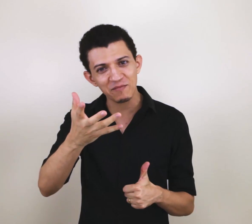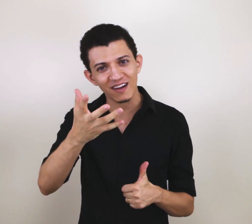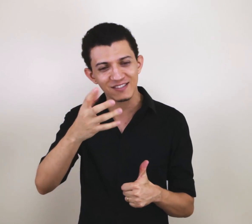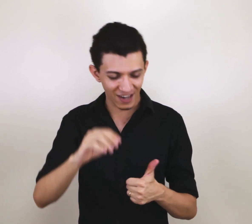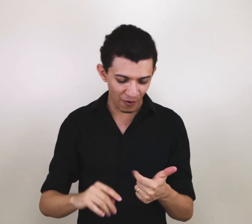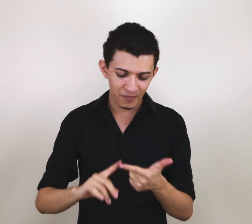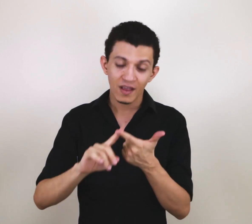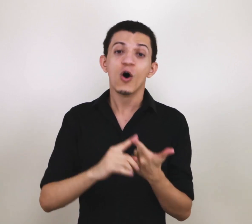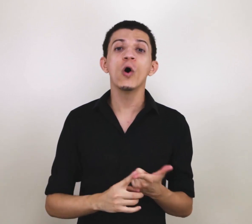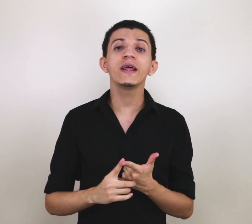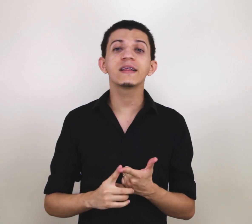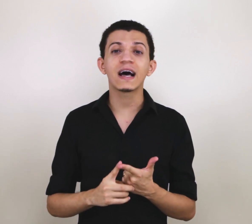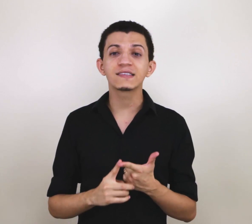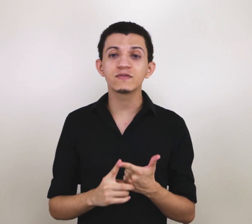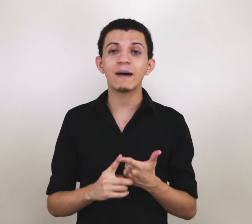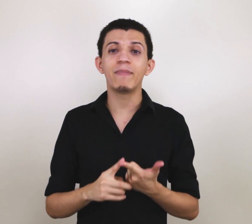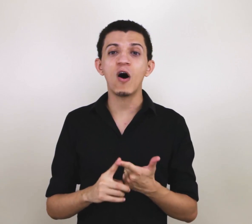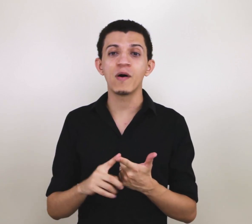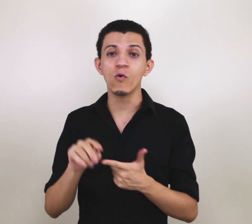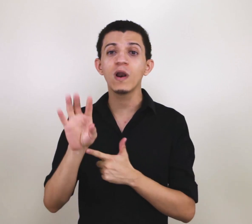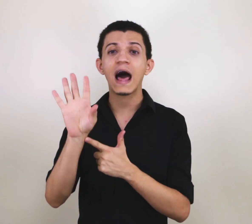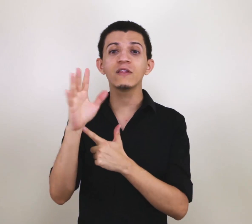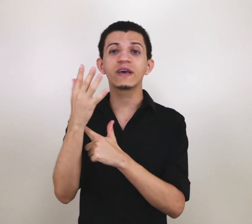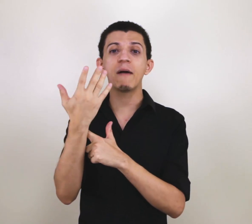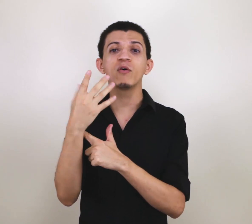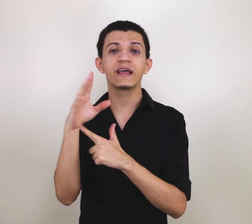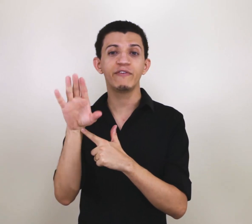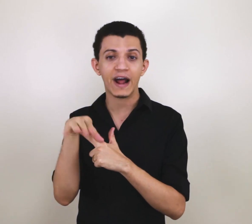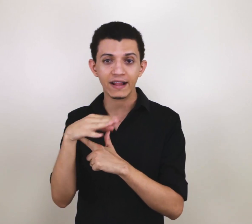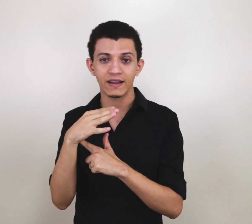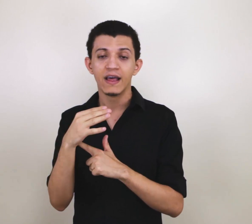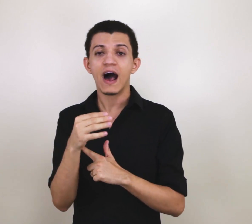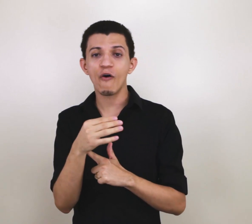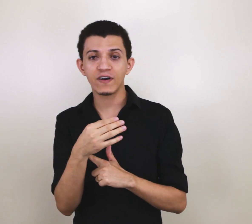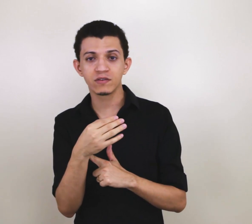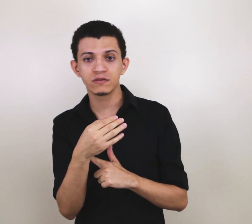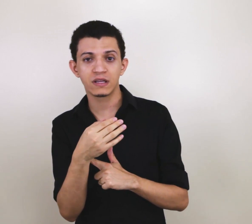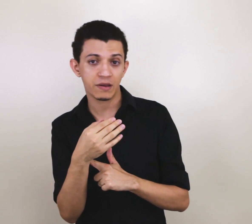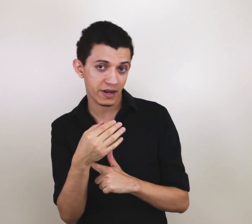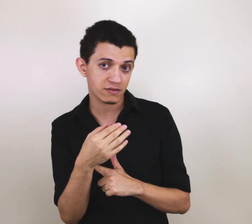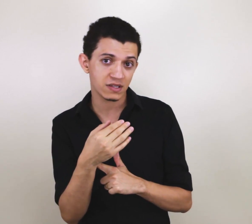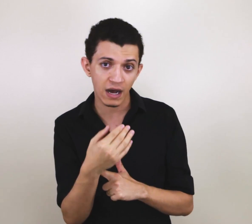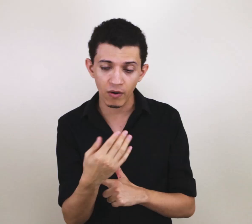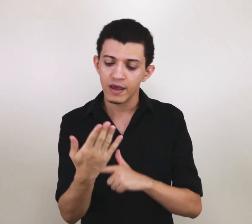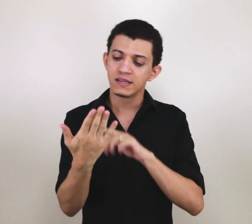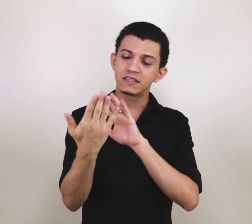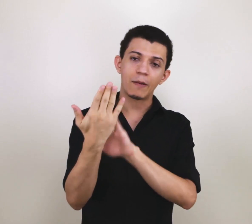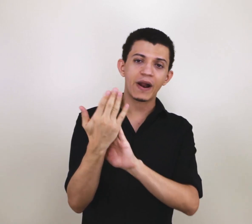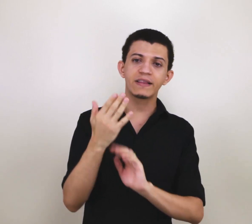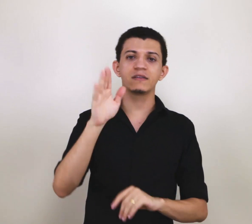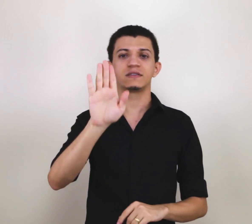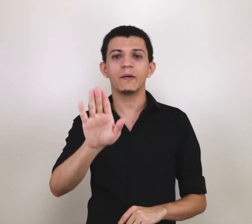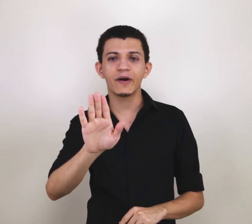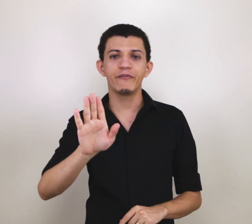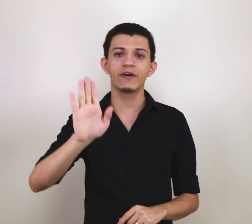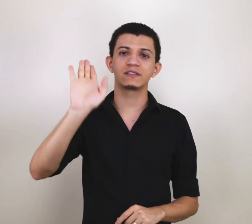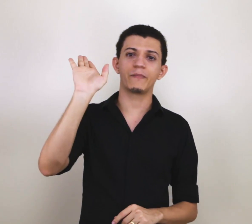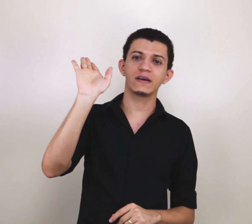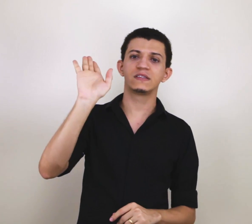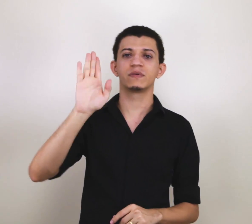determinado sinal, orientação da palma, o lado que a mão está virada ao fazer um determinado sinal, se está para dentro, se está para fora, se está para cima, se está